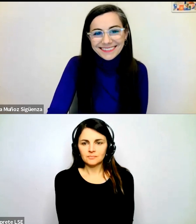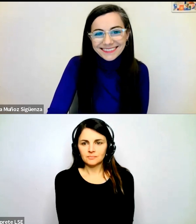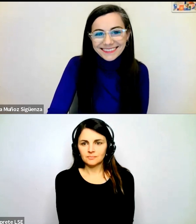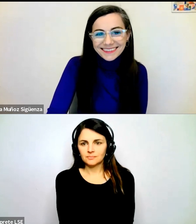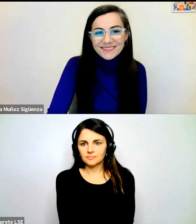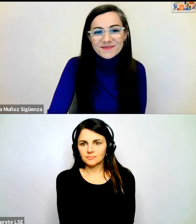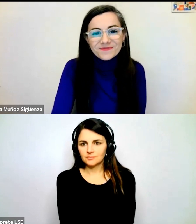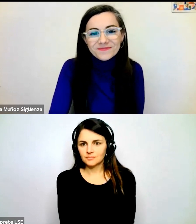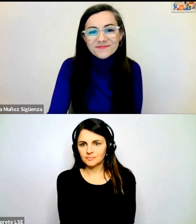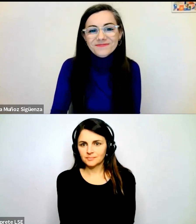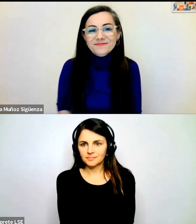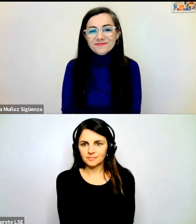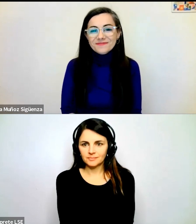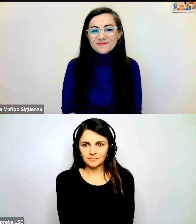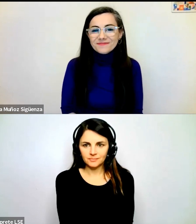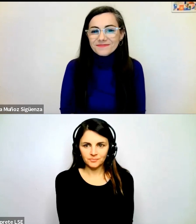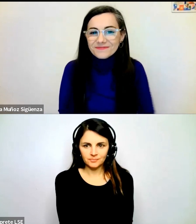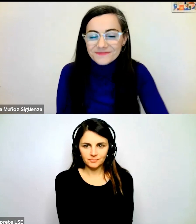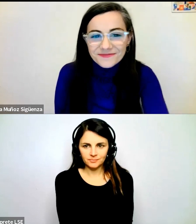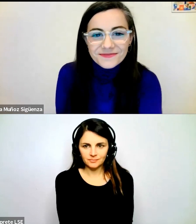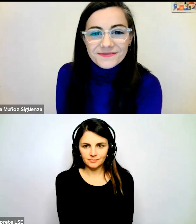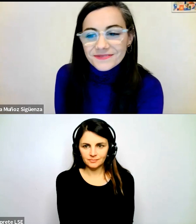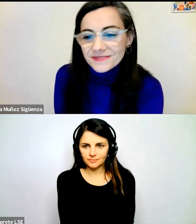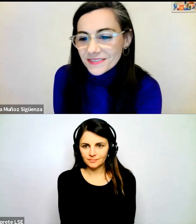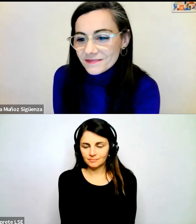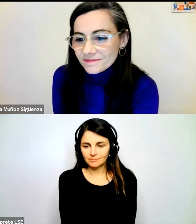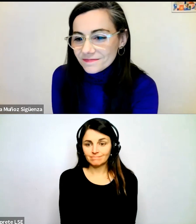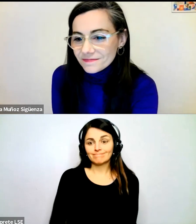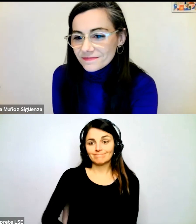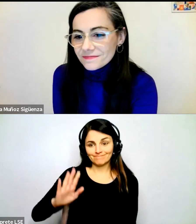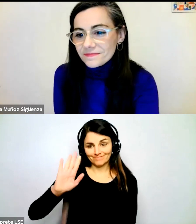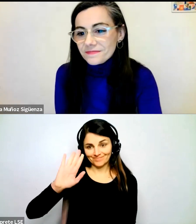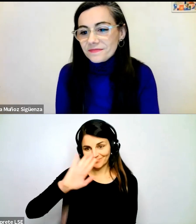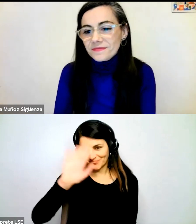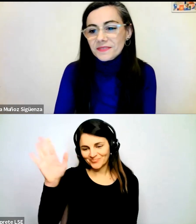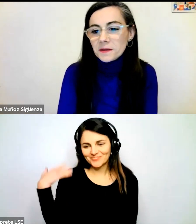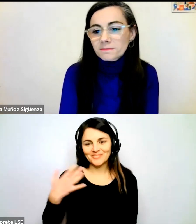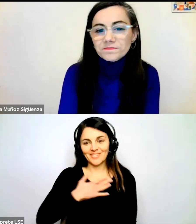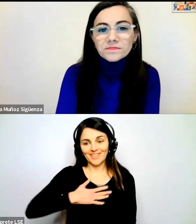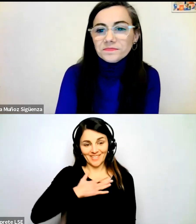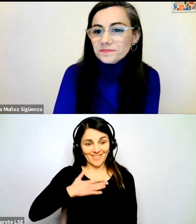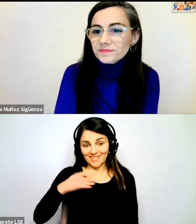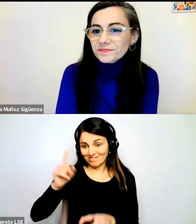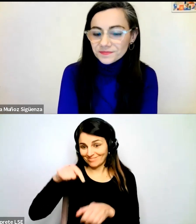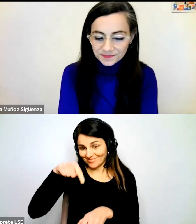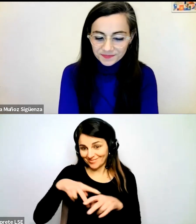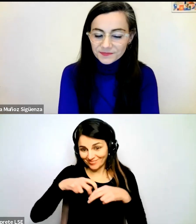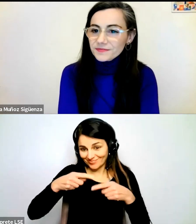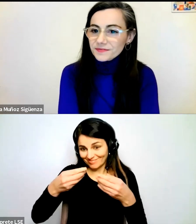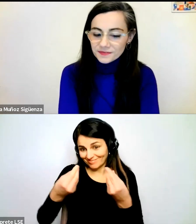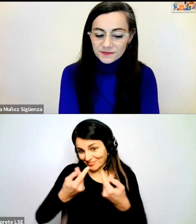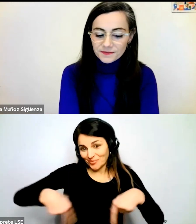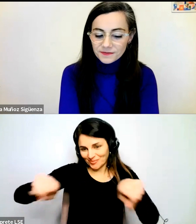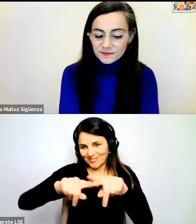palabra a mi compañera Patricia para que continúe. Bueno, pues encantada de estar aquí con vosotros esta tarde.